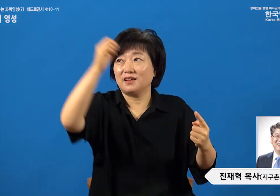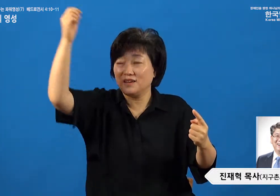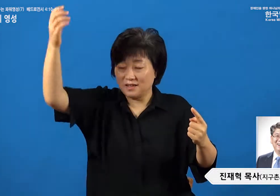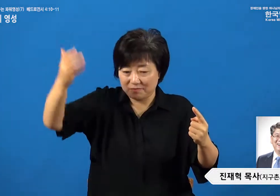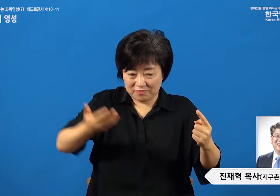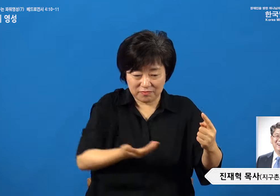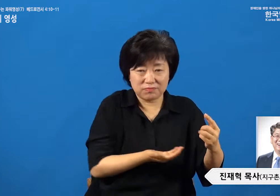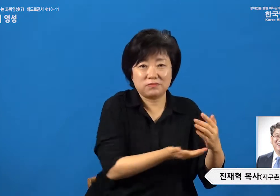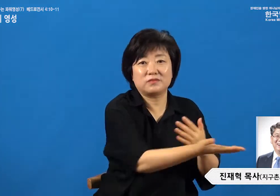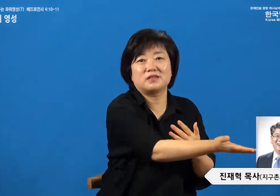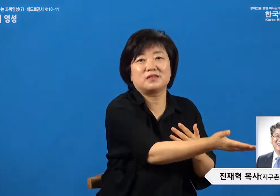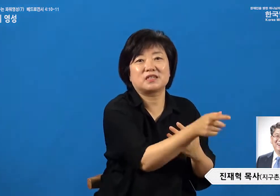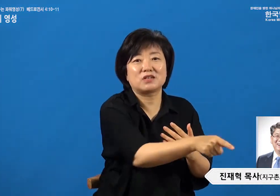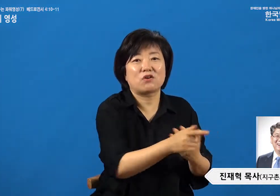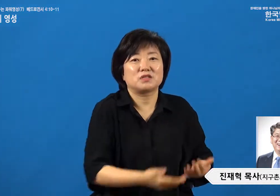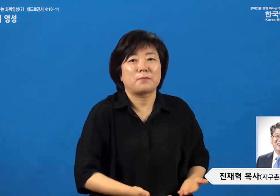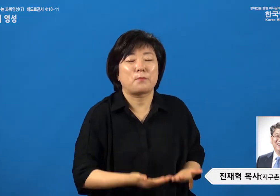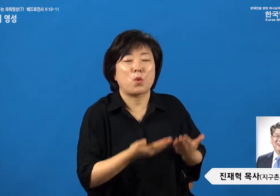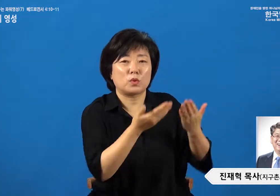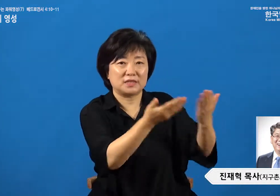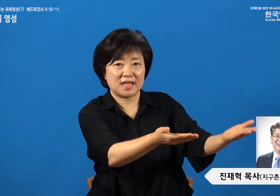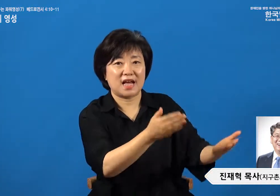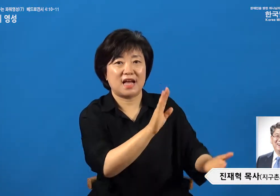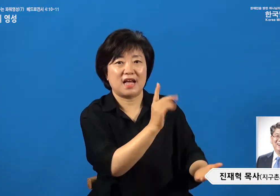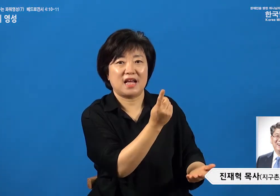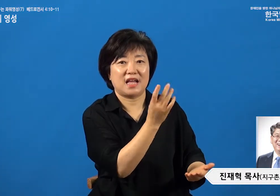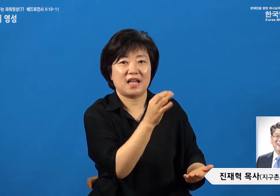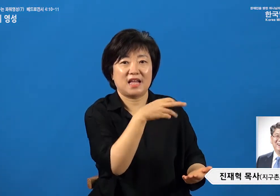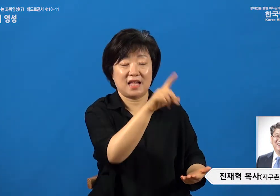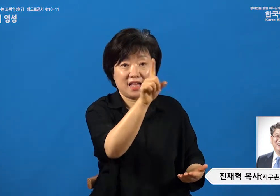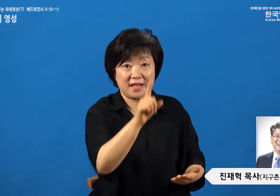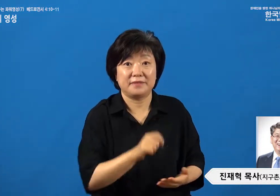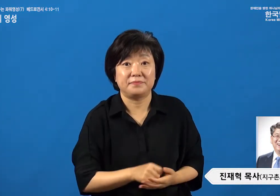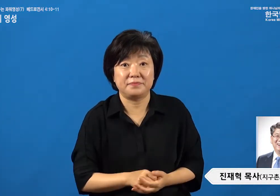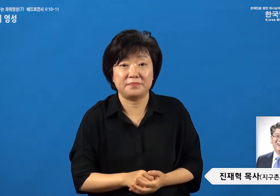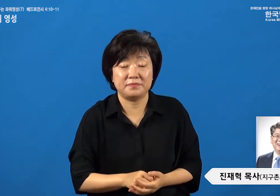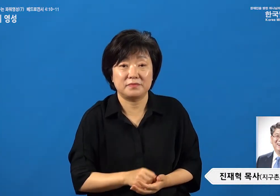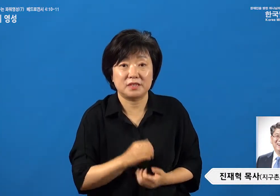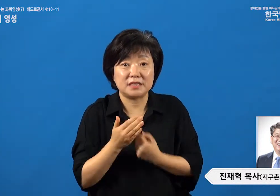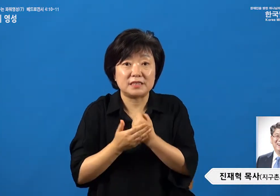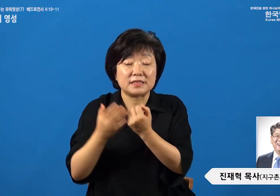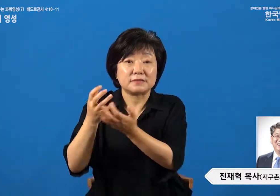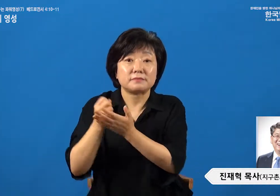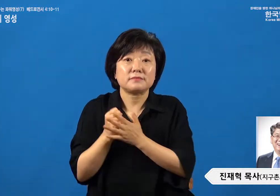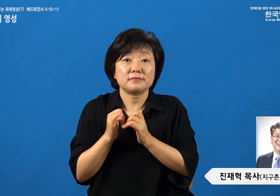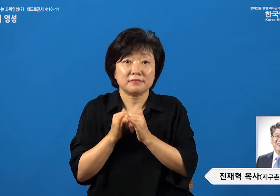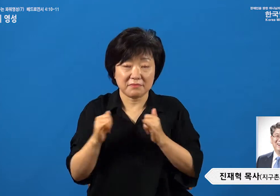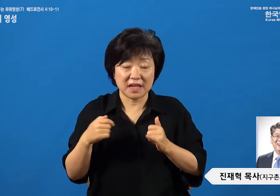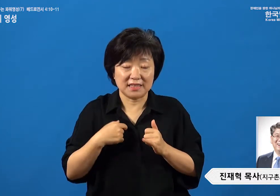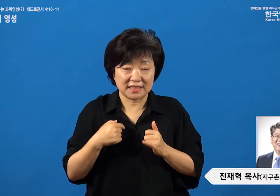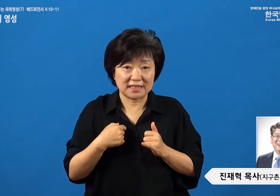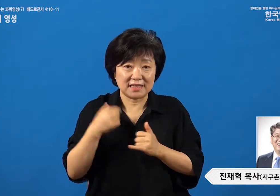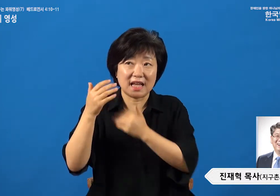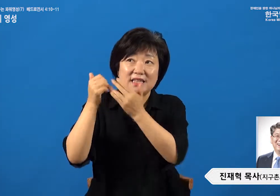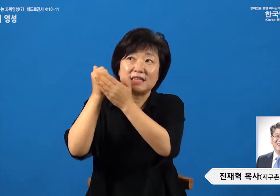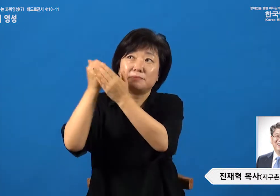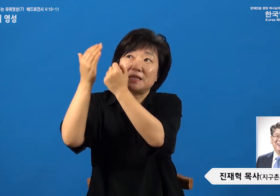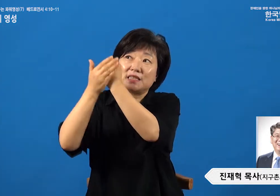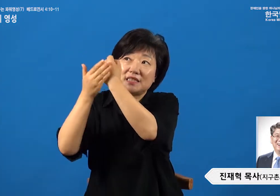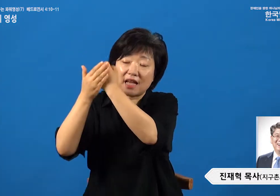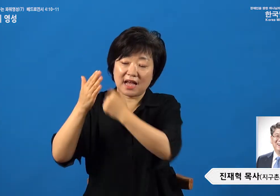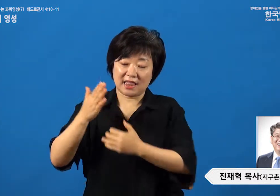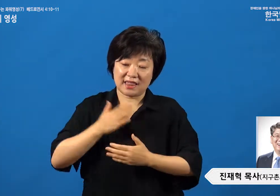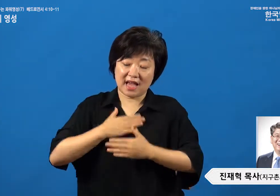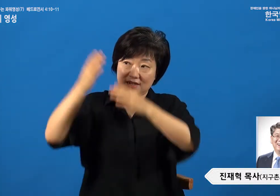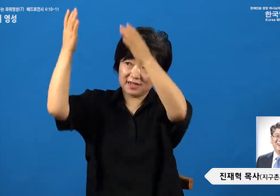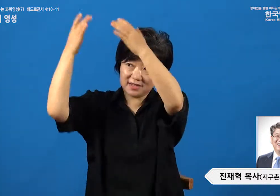바로 그것이 봉사라고 말씀하시며, 그것은 우리의 은혜 받은 자들이 하나님의 은혜가